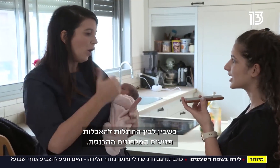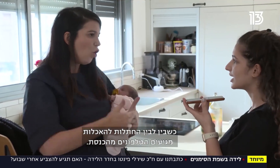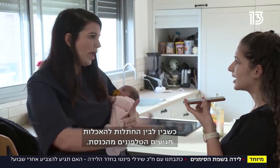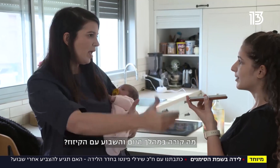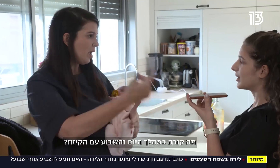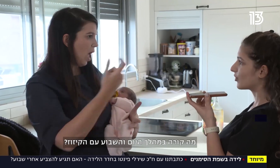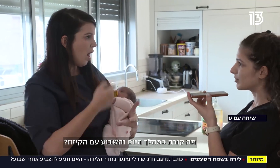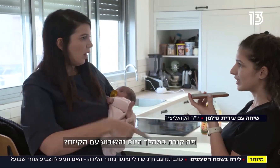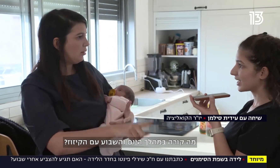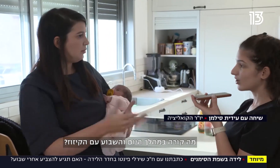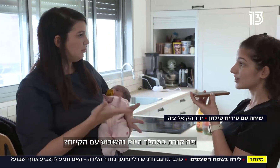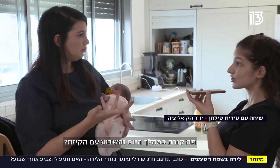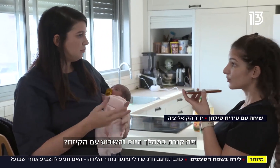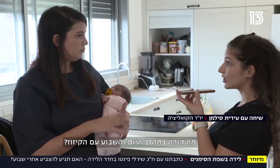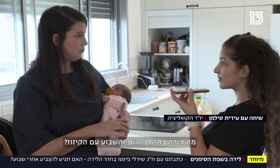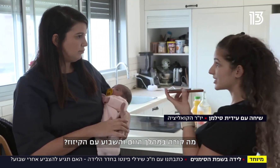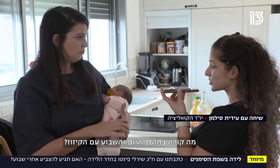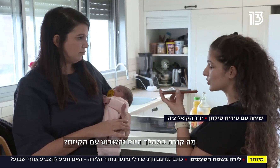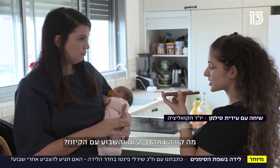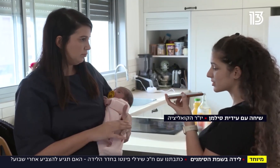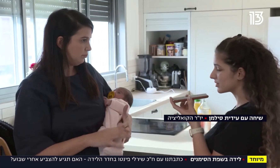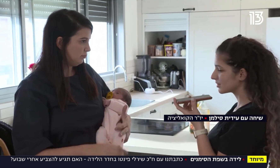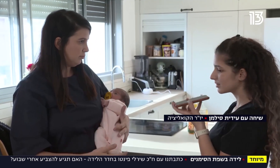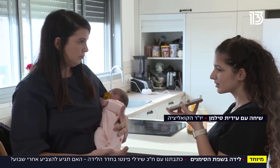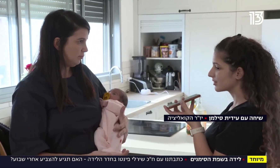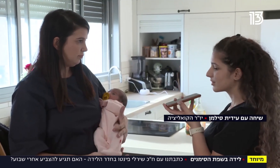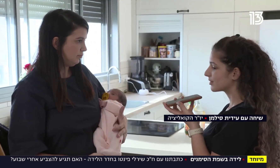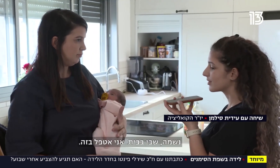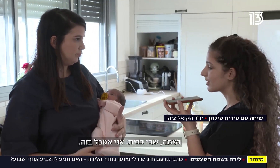מהכנסת. מה קורה במהלך היום והשבוע עם הקיזוז?